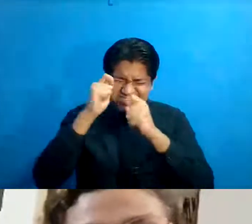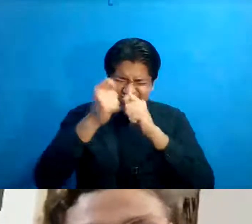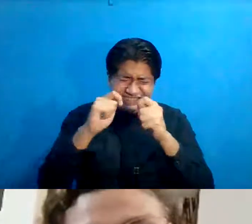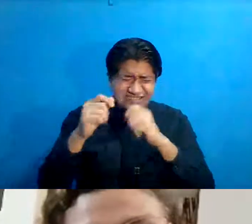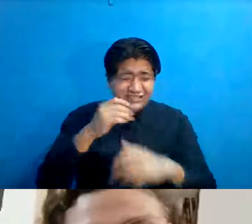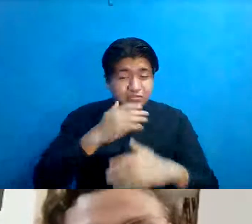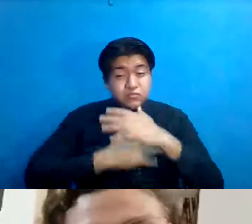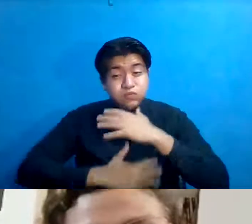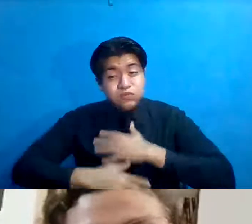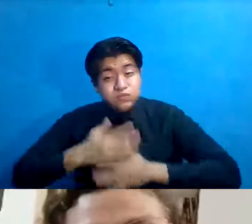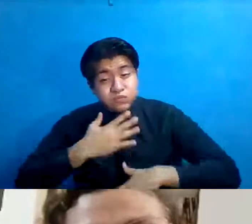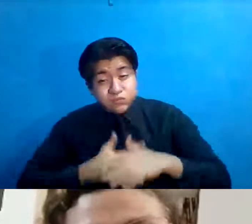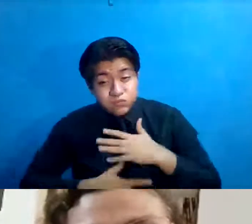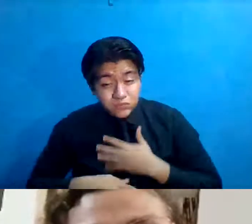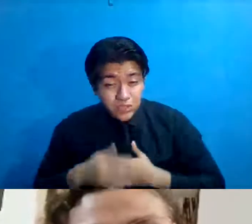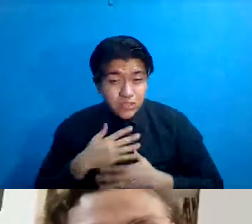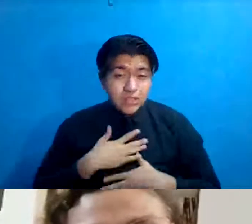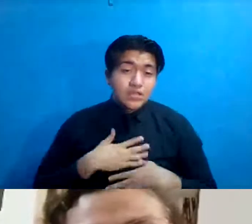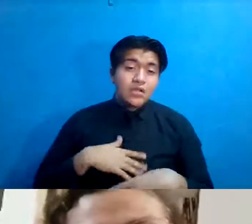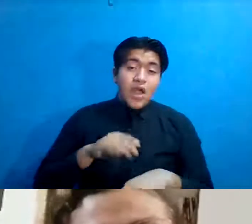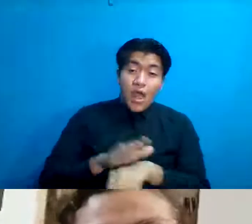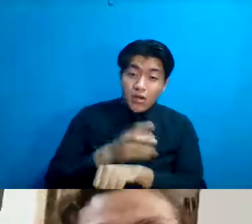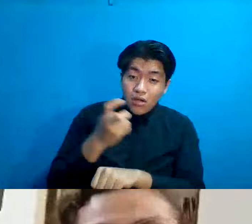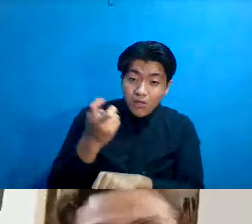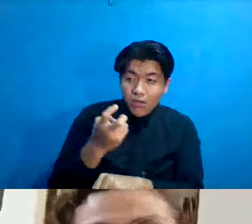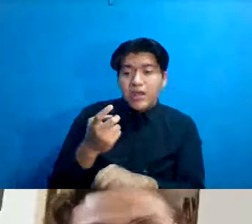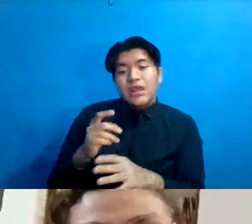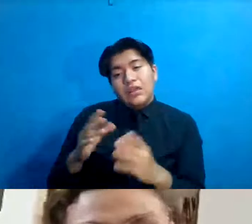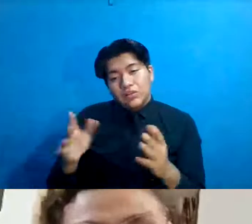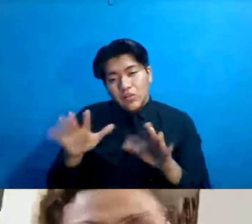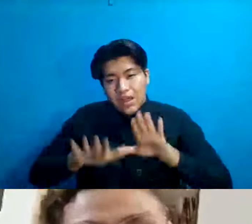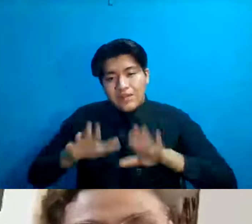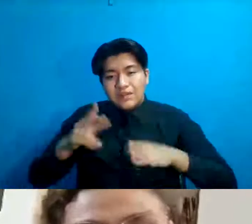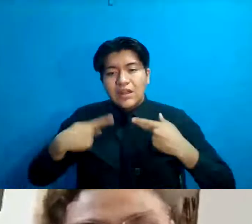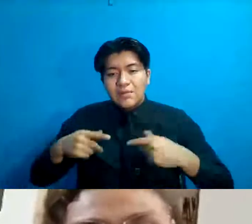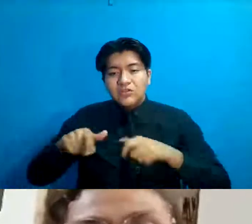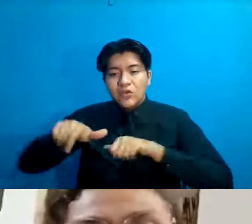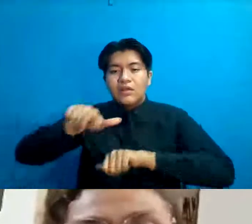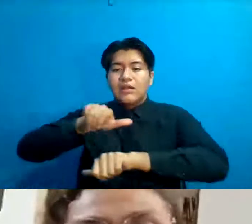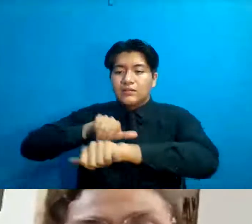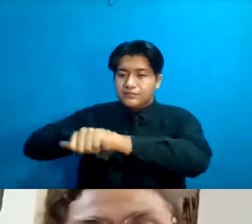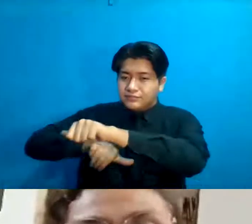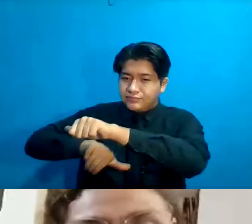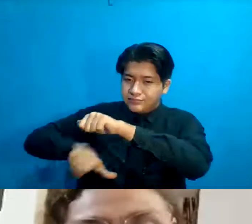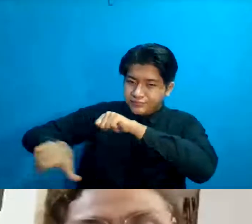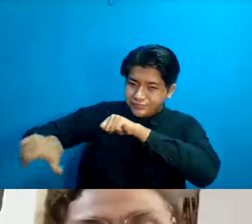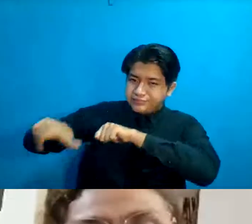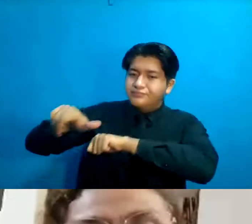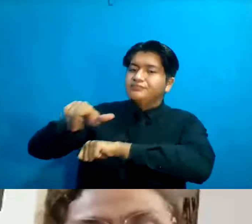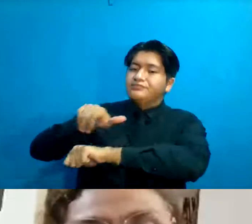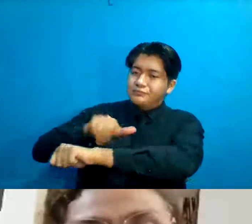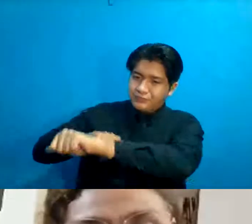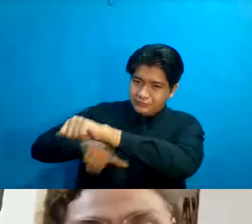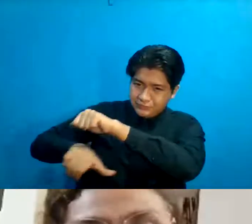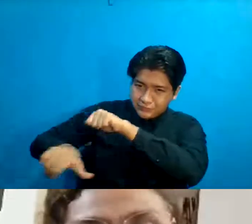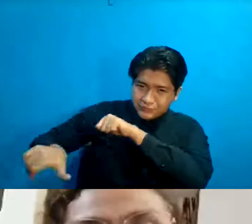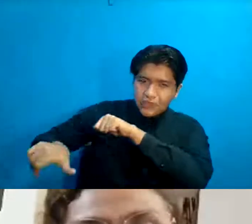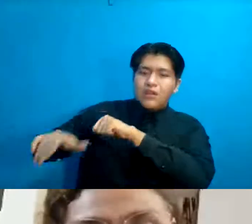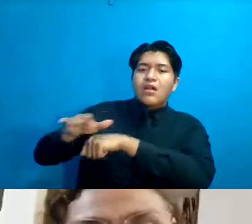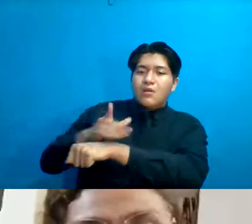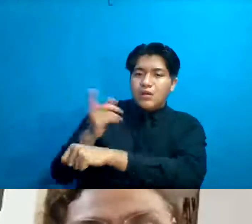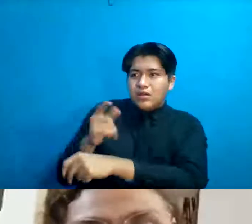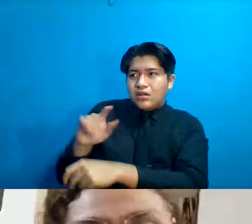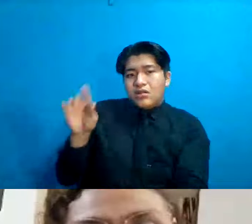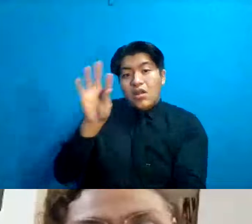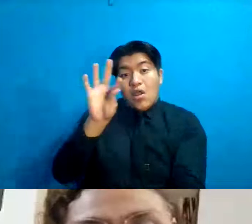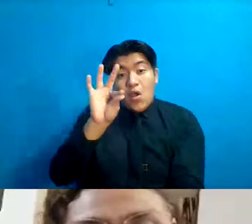hecho incluso por eso también se hacen relevos en conferencias, porque ya después de 45 minutos, que